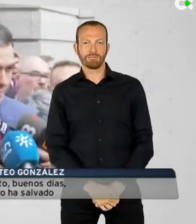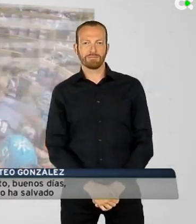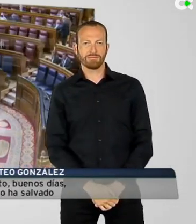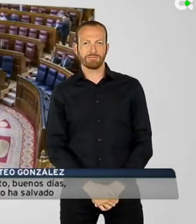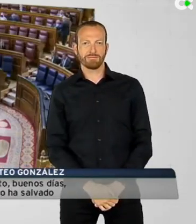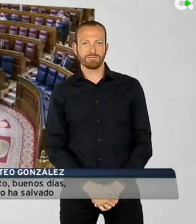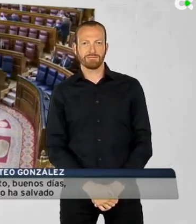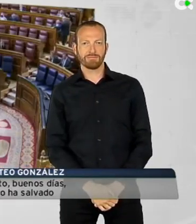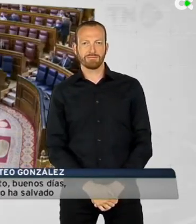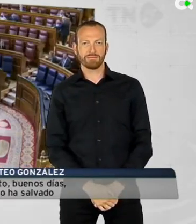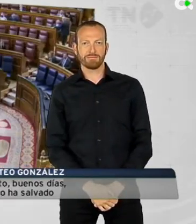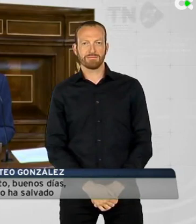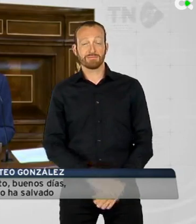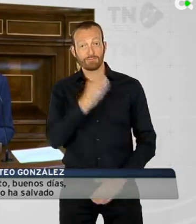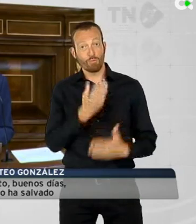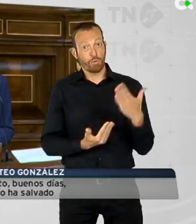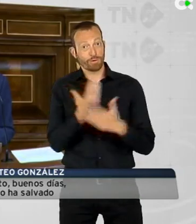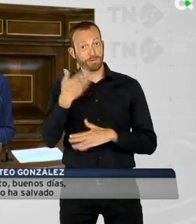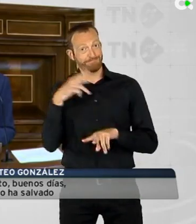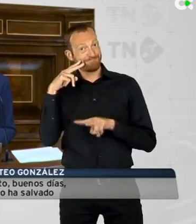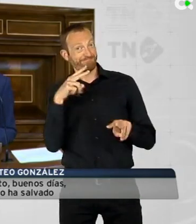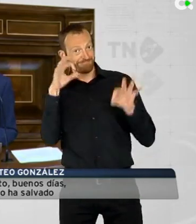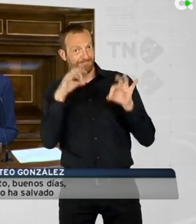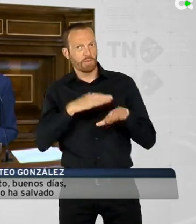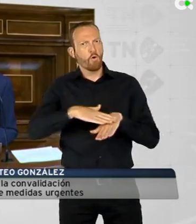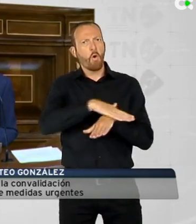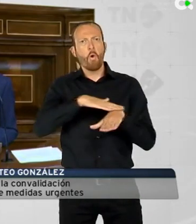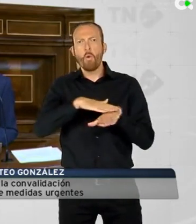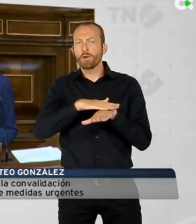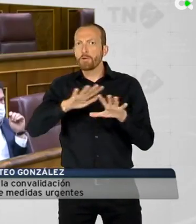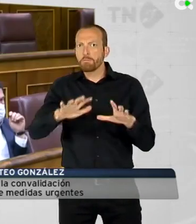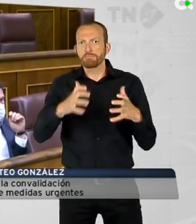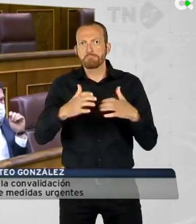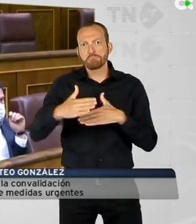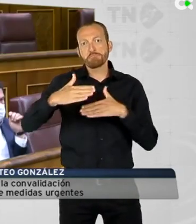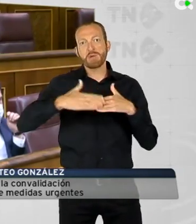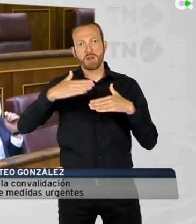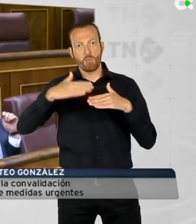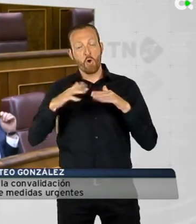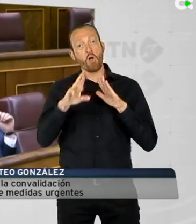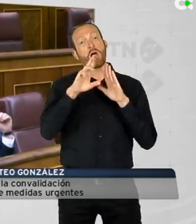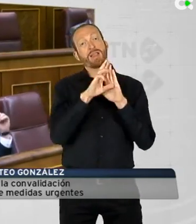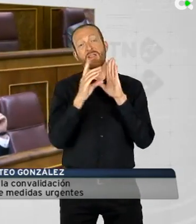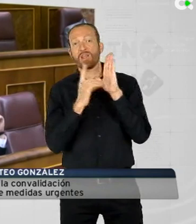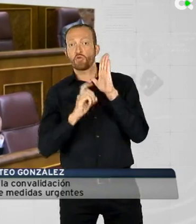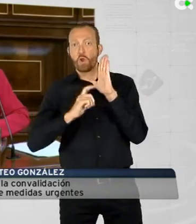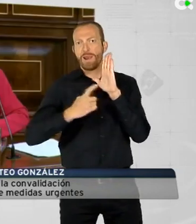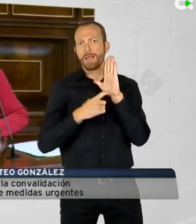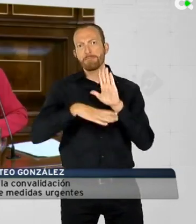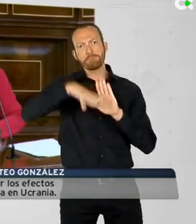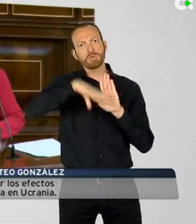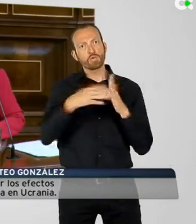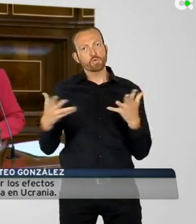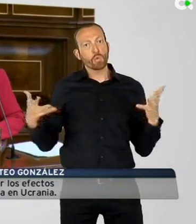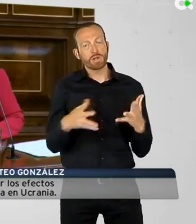Cierta normalidad en nuestras vidas. Ya lo han visto, buenos días. El gobierno ha salvado por la mínima la convalidación del decreto ley de medidas